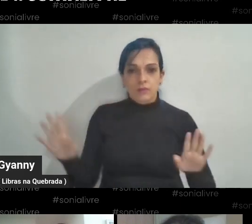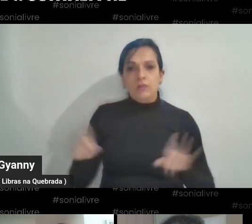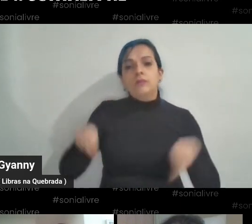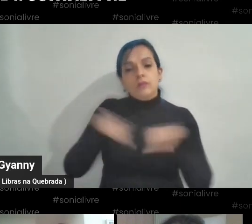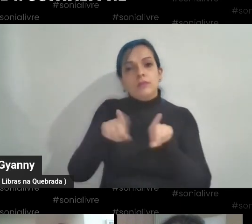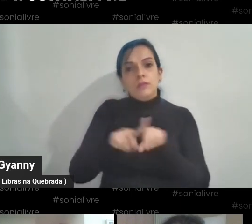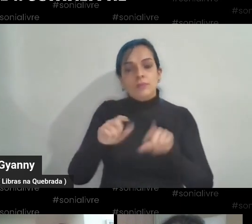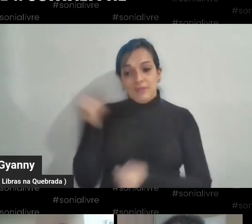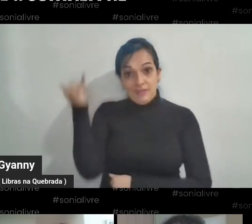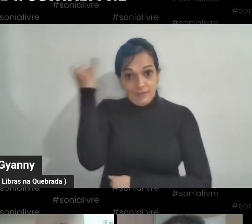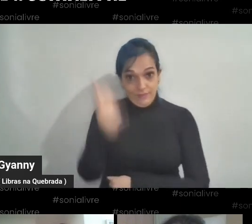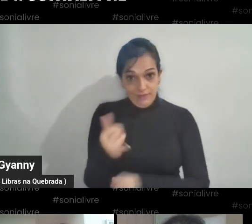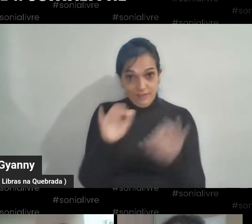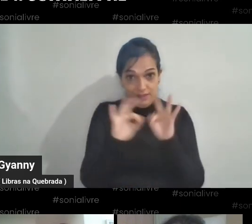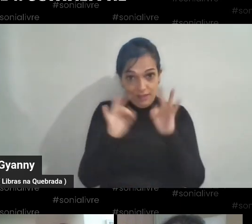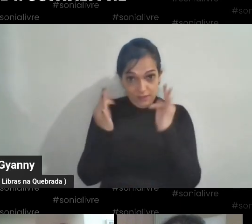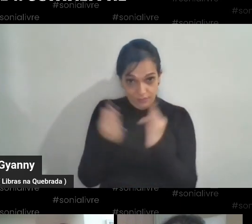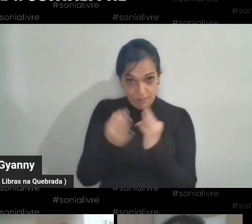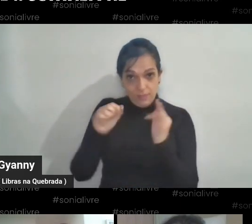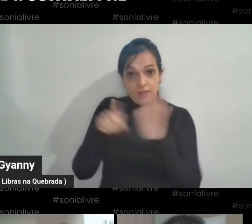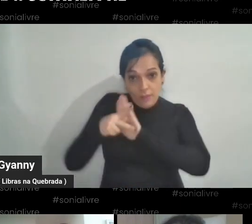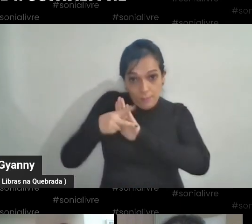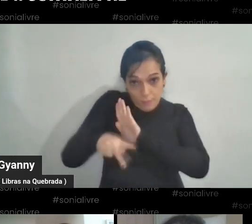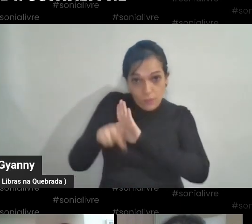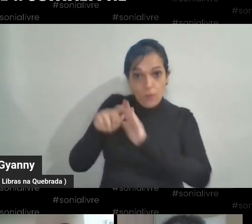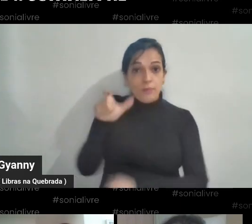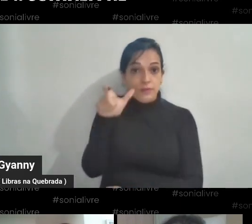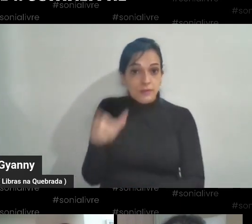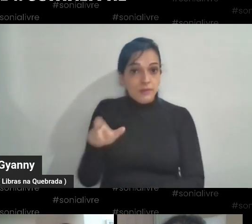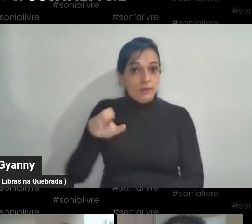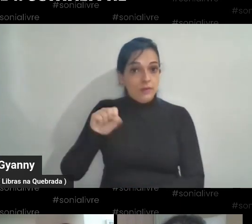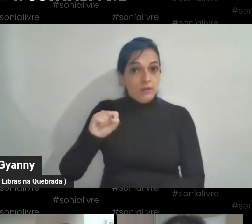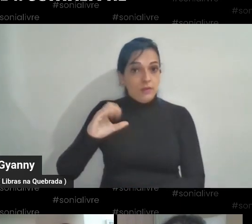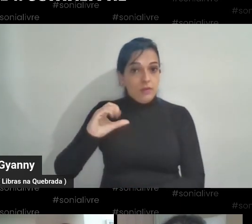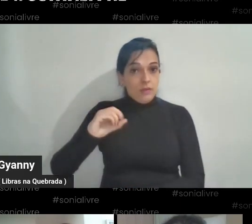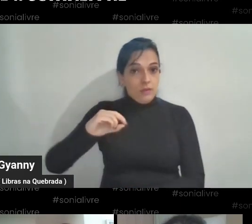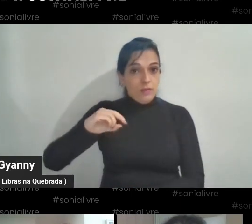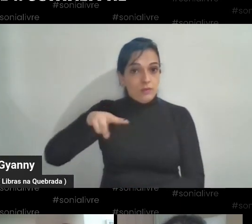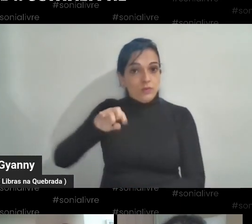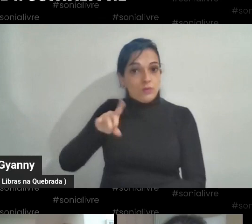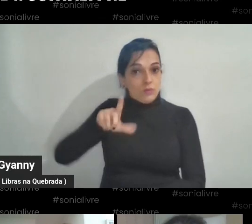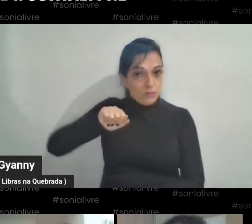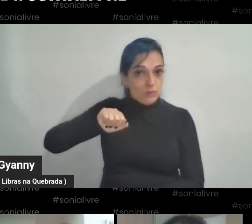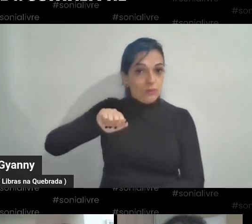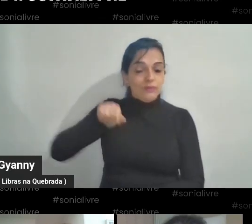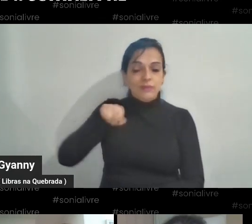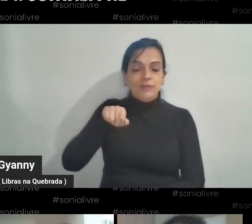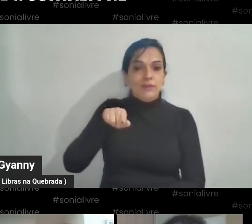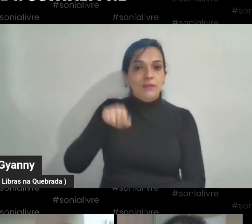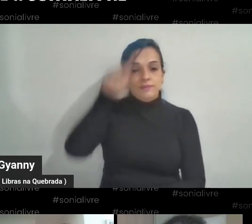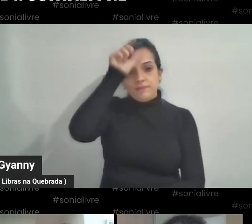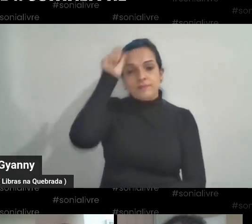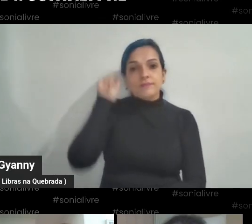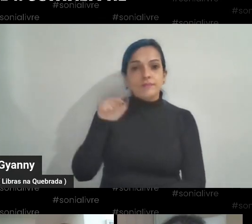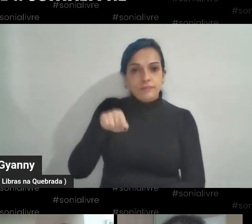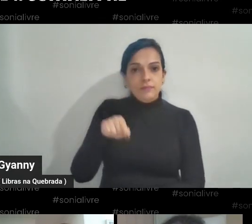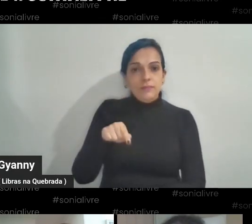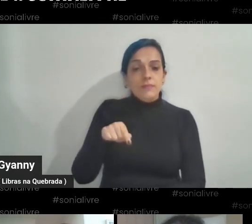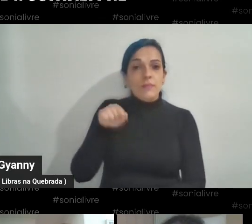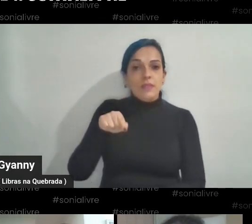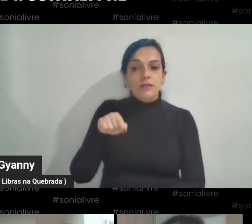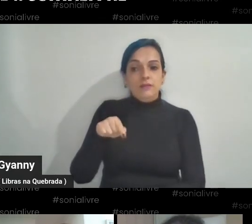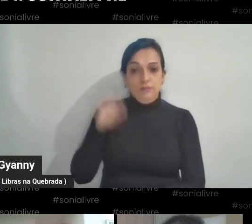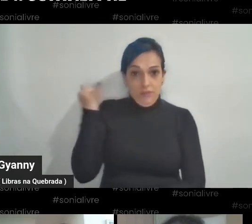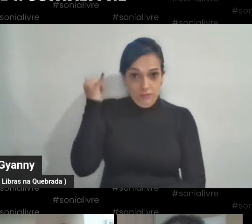Sônia, Marta, e eu só lembro bem o nome da Marta, porque ela estava na audiência pública lá com o senador Paulo Paim, que